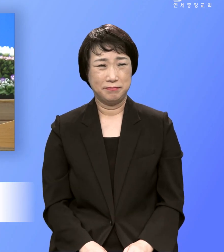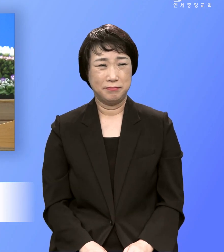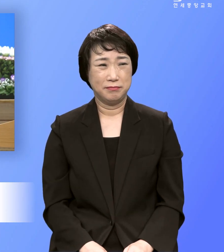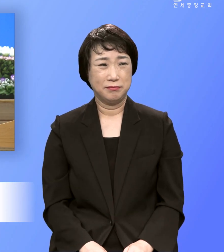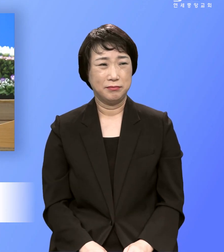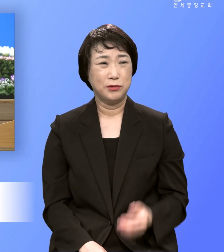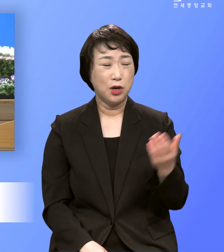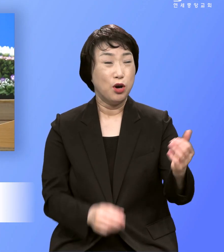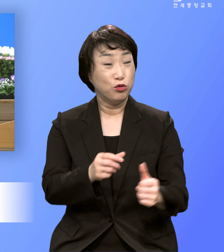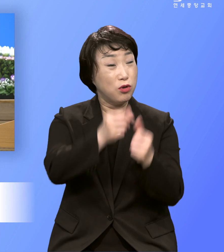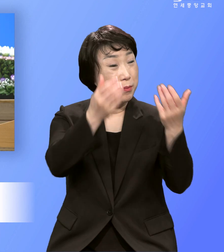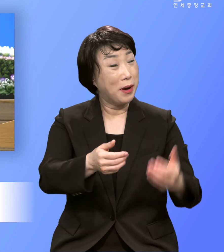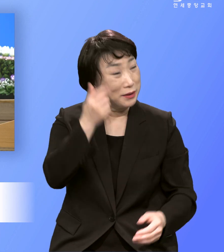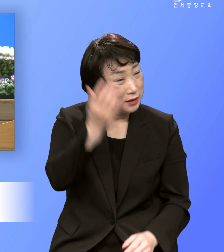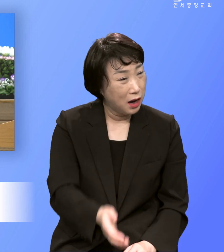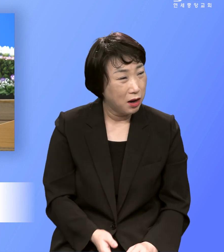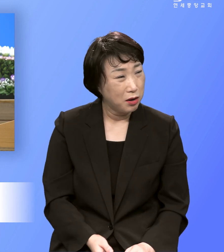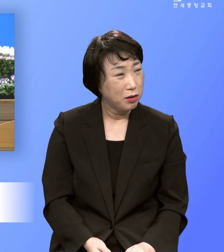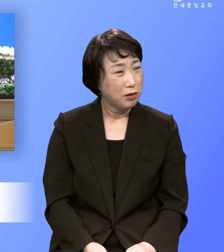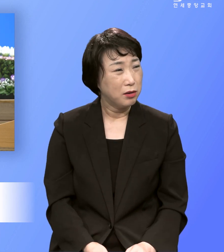너 구원 받았냐?